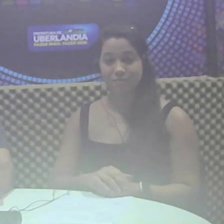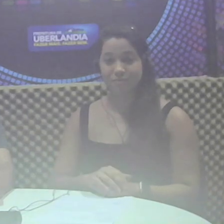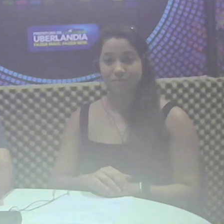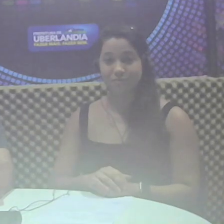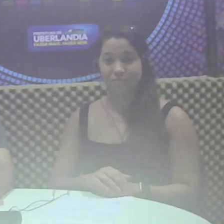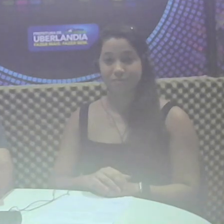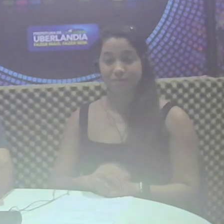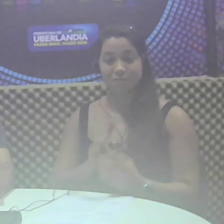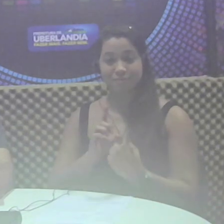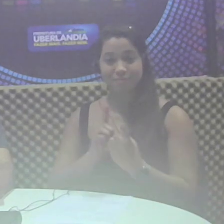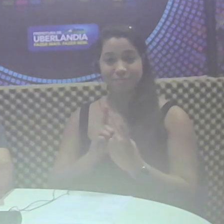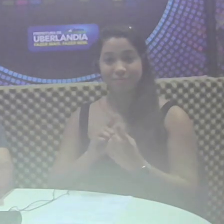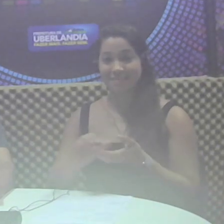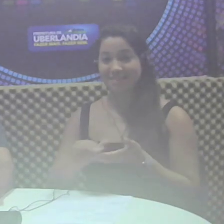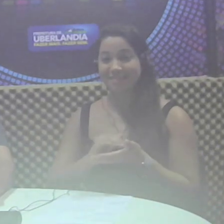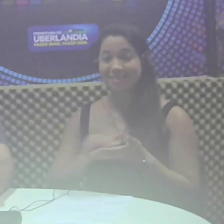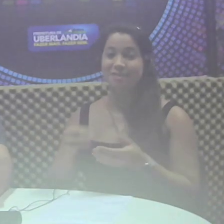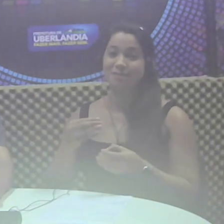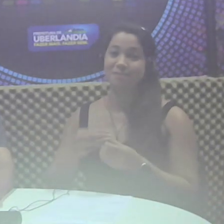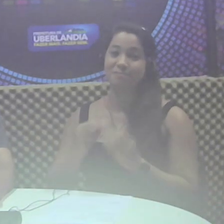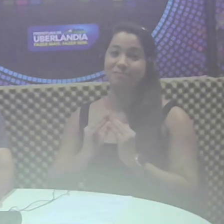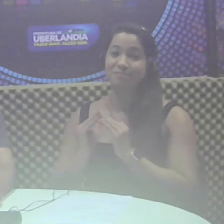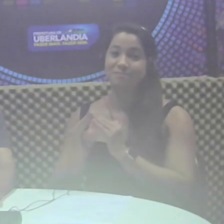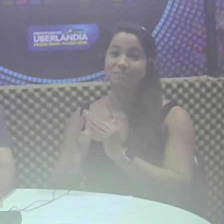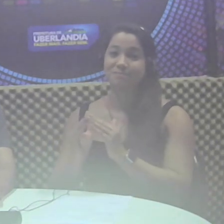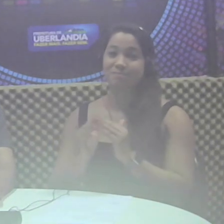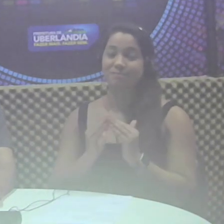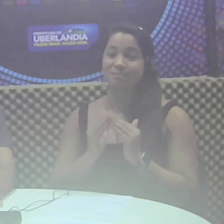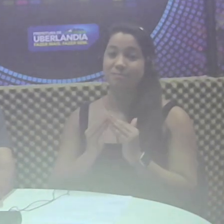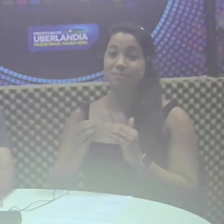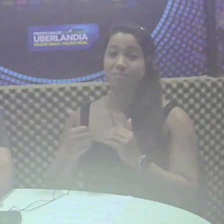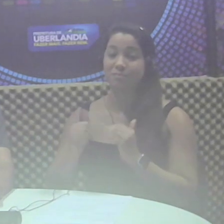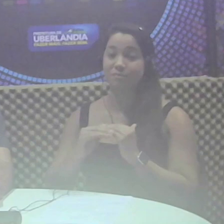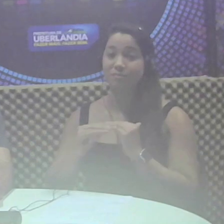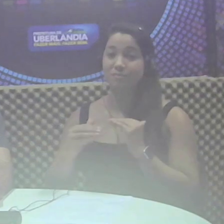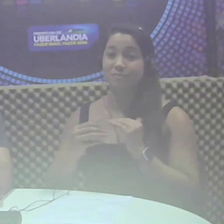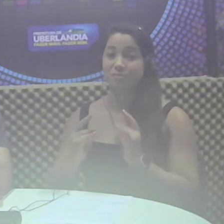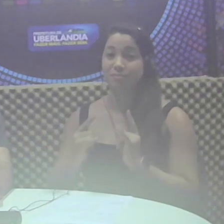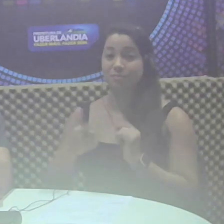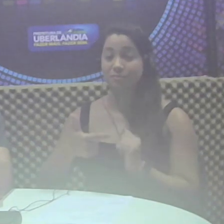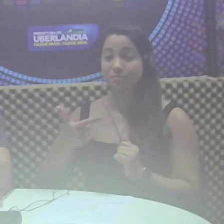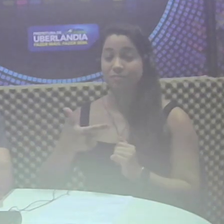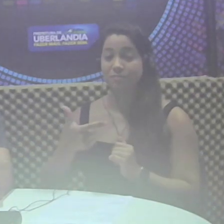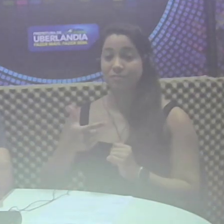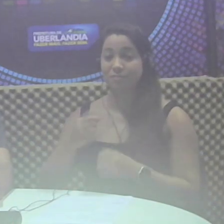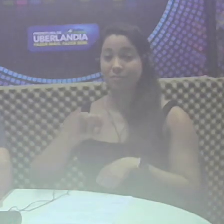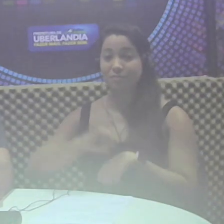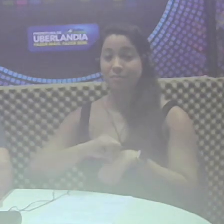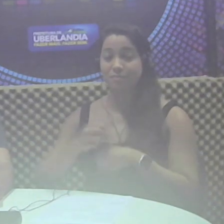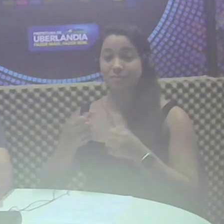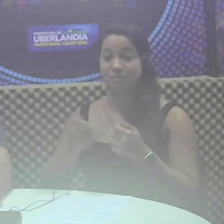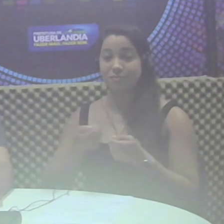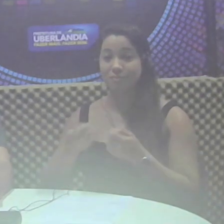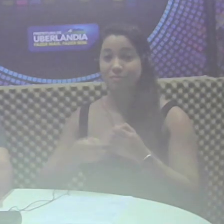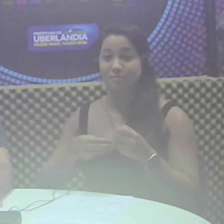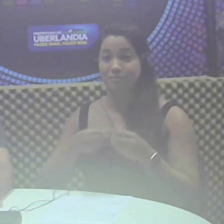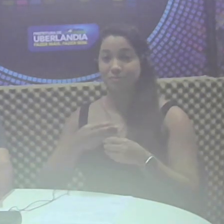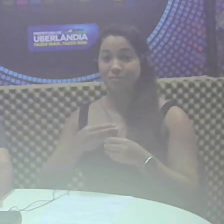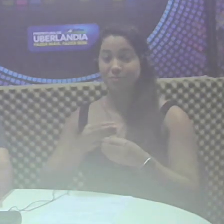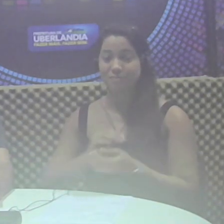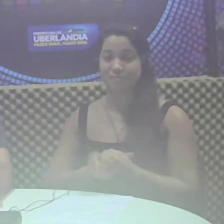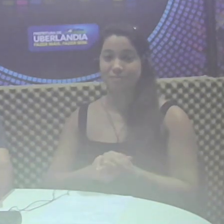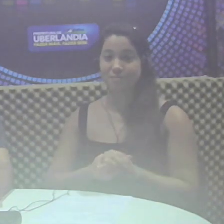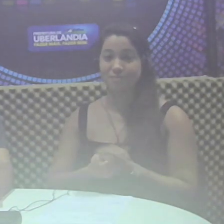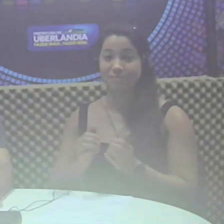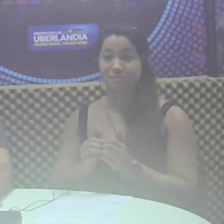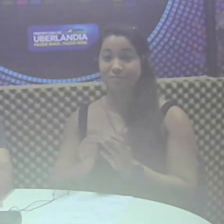de atendimento da Secretaria Municipal de Habitação fica no térreo do Bloco 2, aqui do Centro Administrativo Municipal, e está